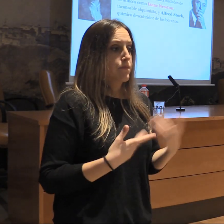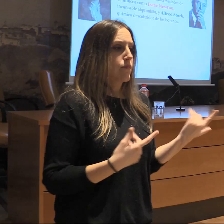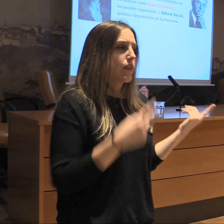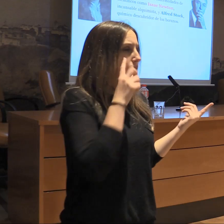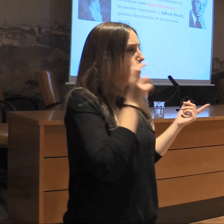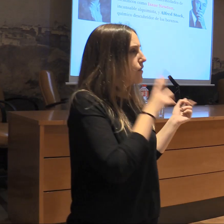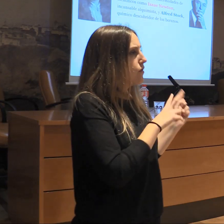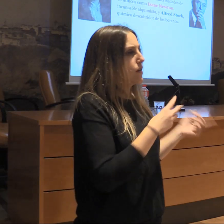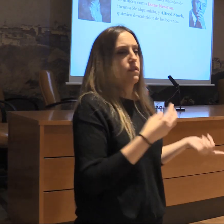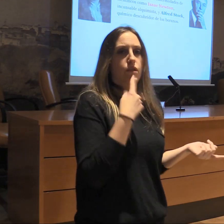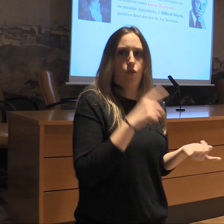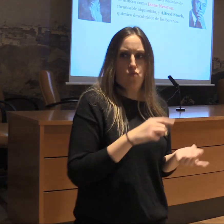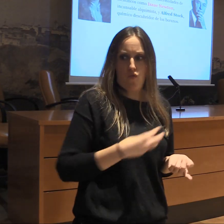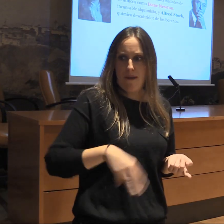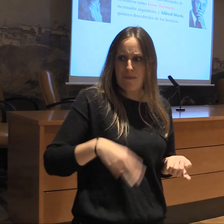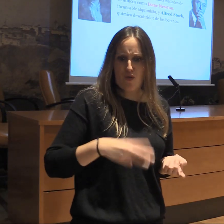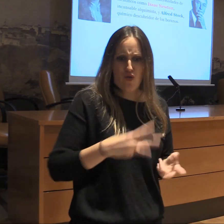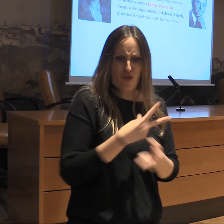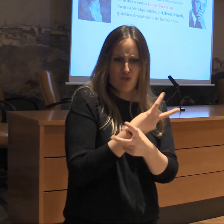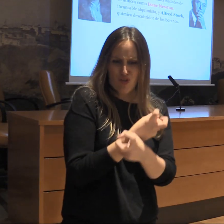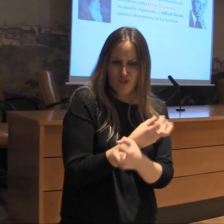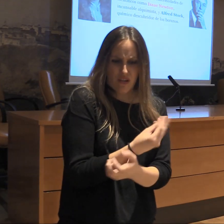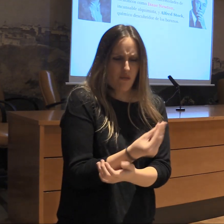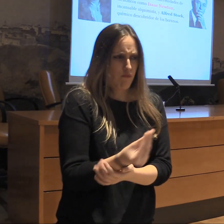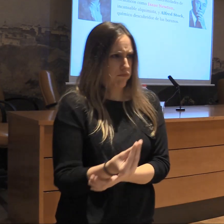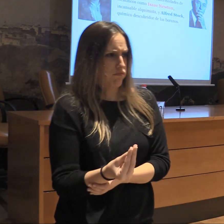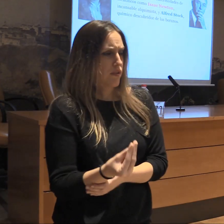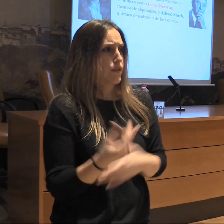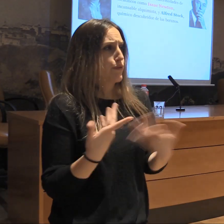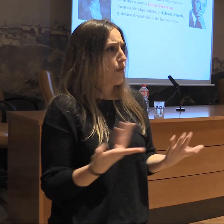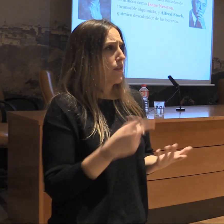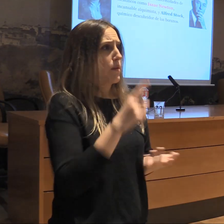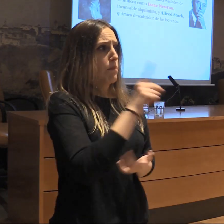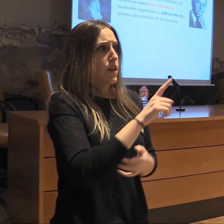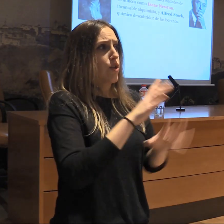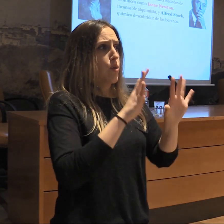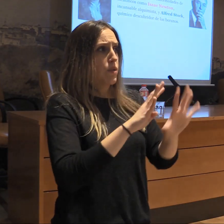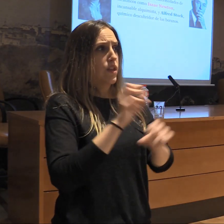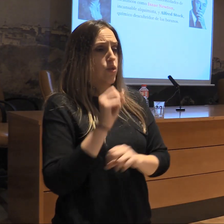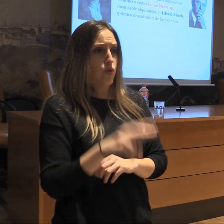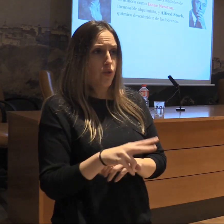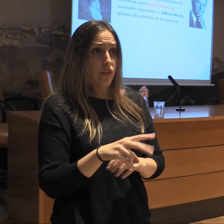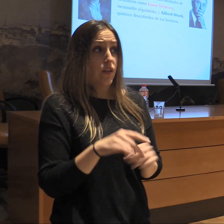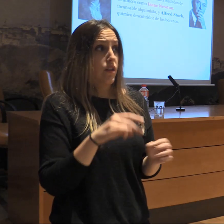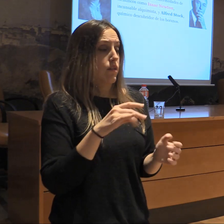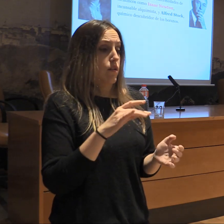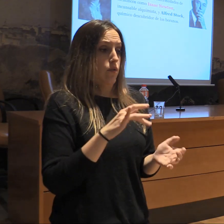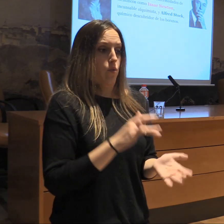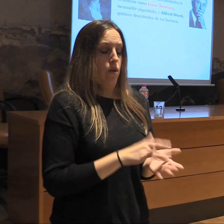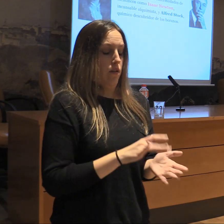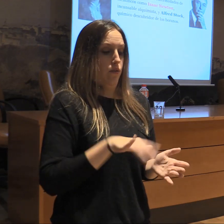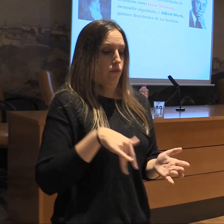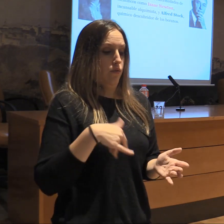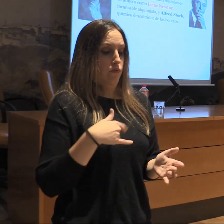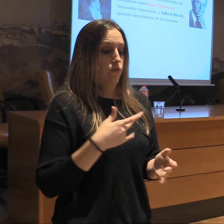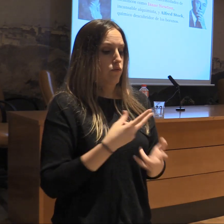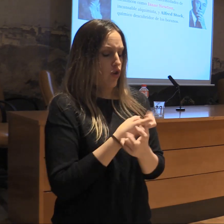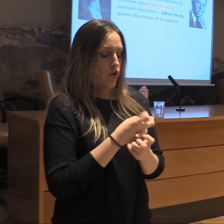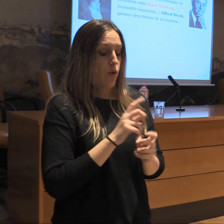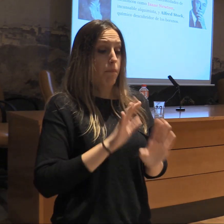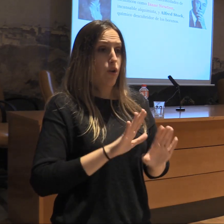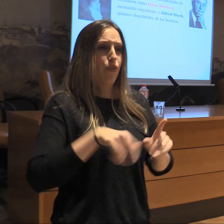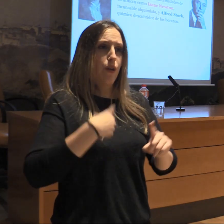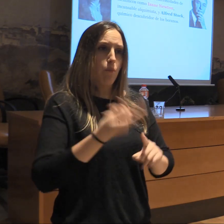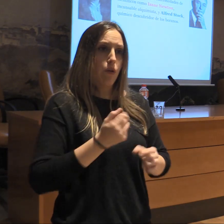era extraordinariamente tóxico y en 1912, tras recuperarse de esta intoxicación,